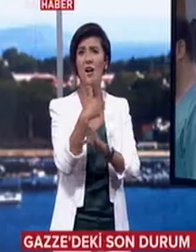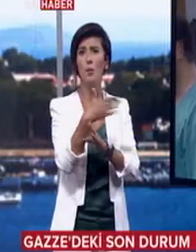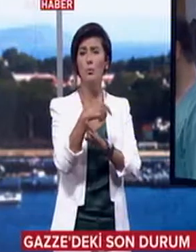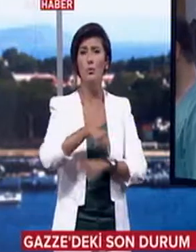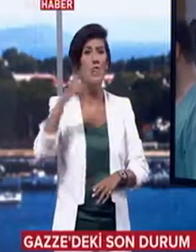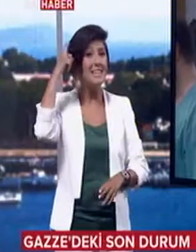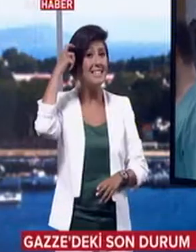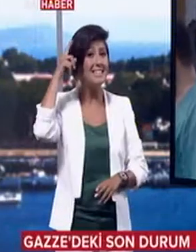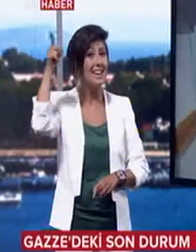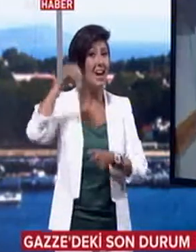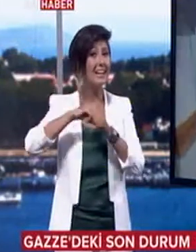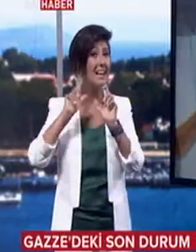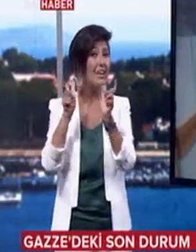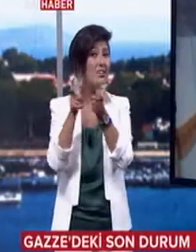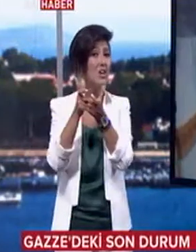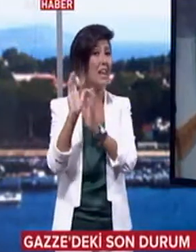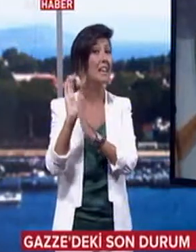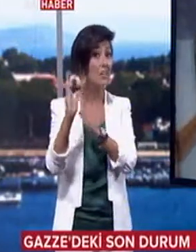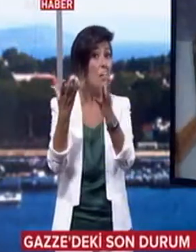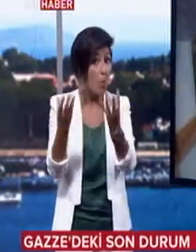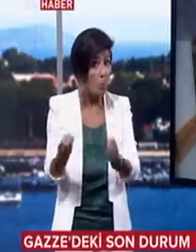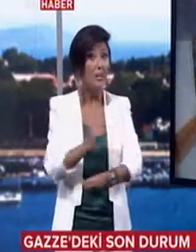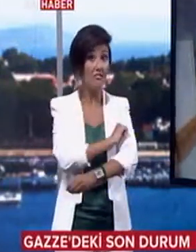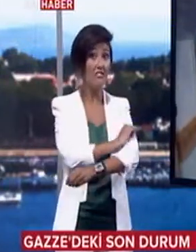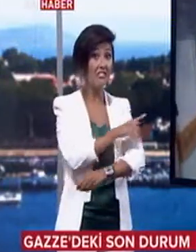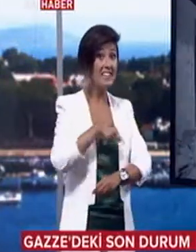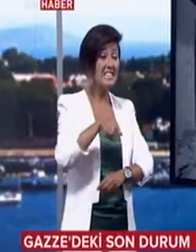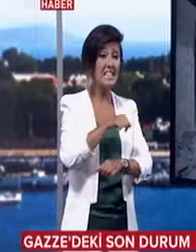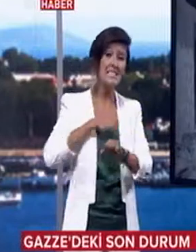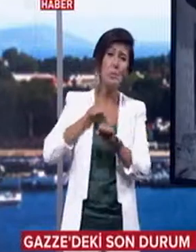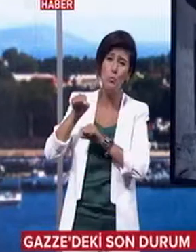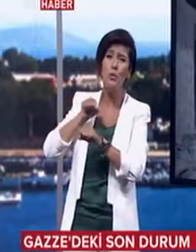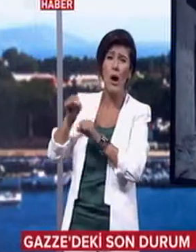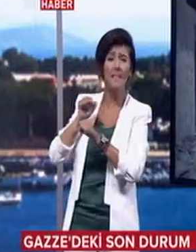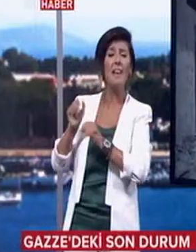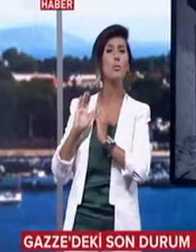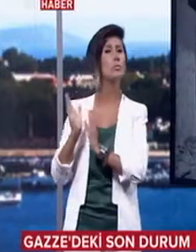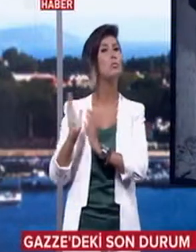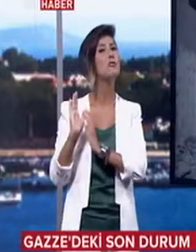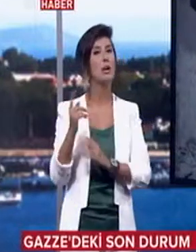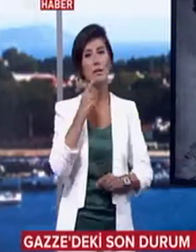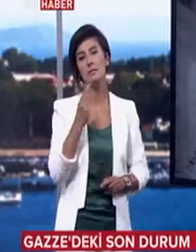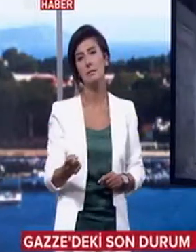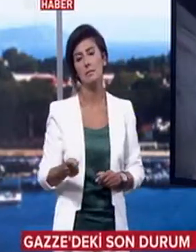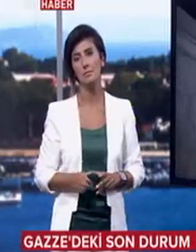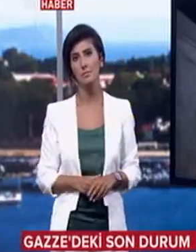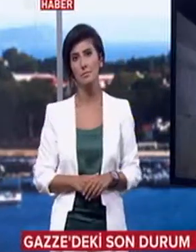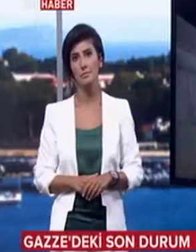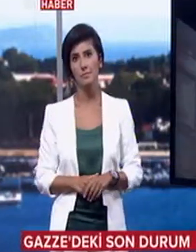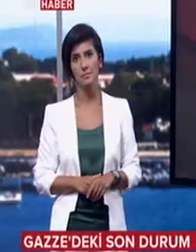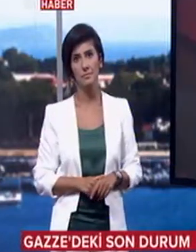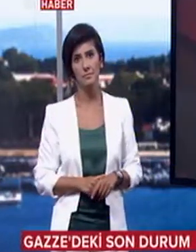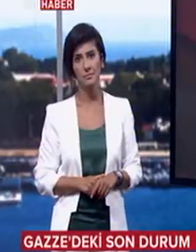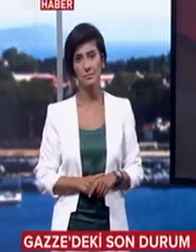Ankara Büyükelçisi, İsrail'in işgalinin devam etmesi halinde Filistinlilerin de direnişinin süreceğini söyledi.